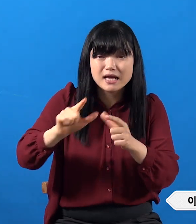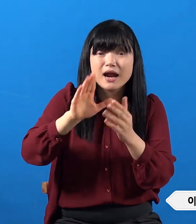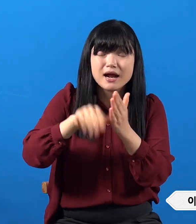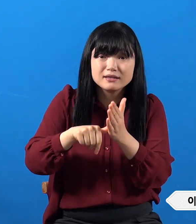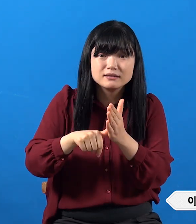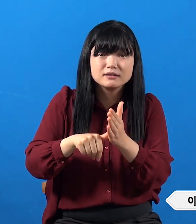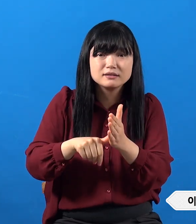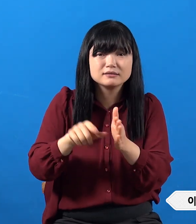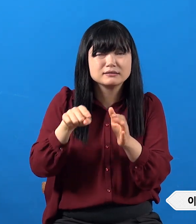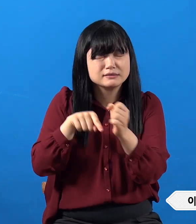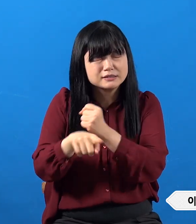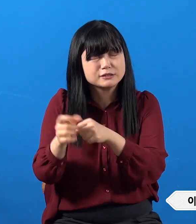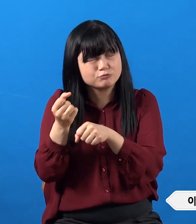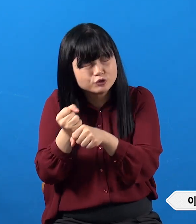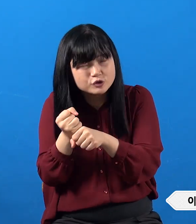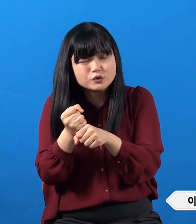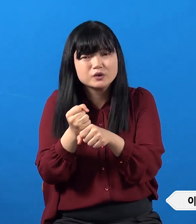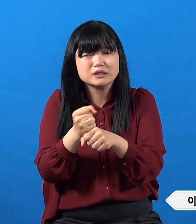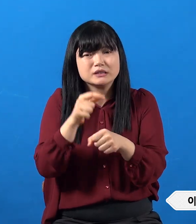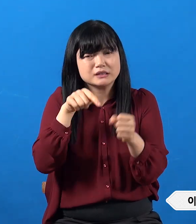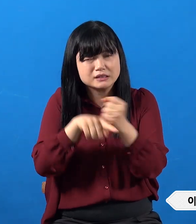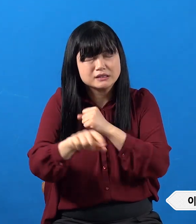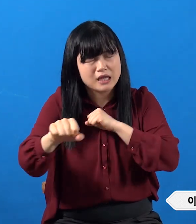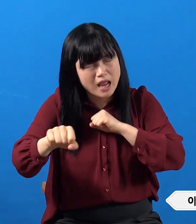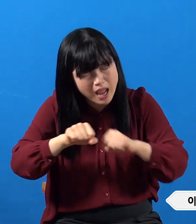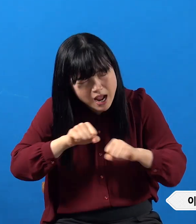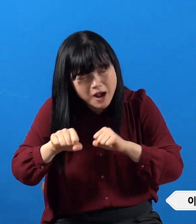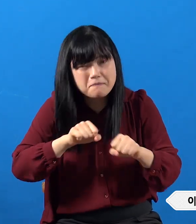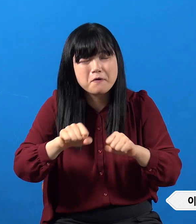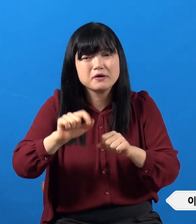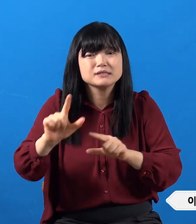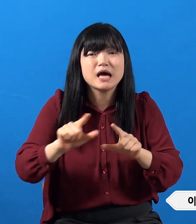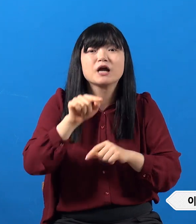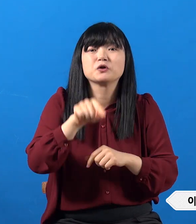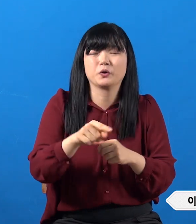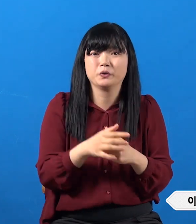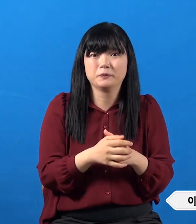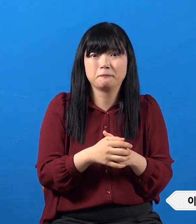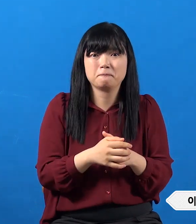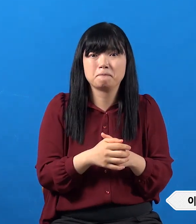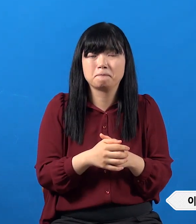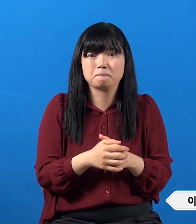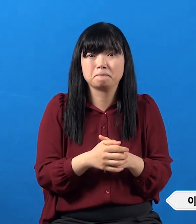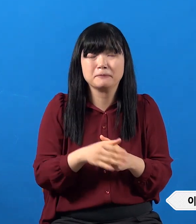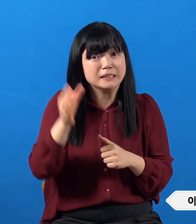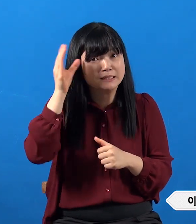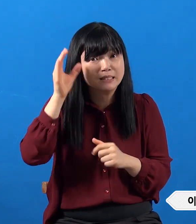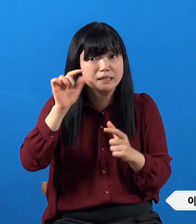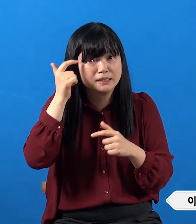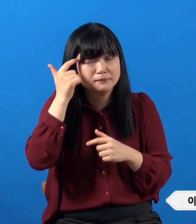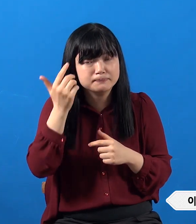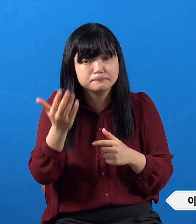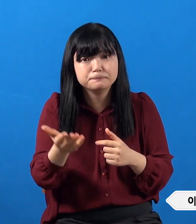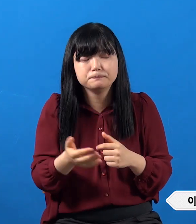그 뜻을 붙들고 계속해서 그 뜻을 행하며 살아가는 것, 그것을 기대하지